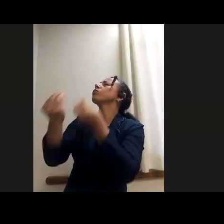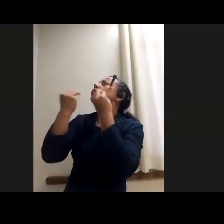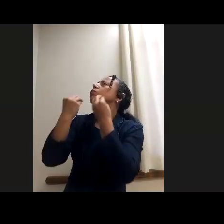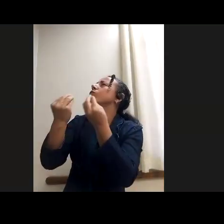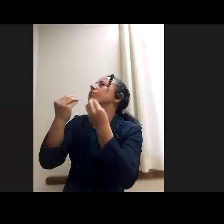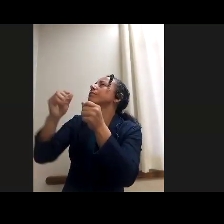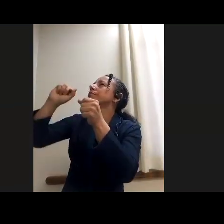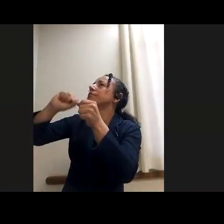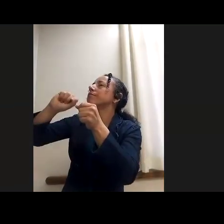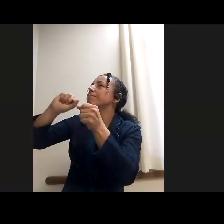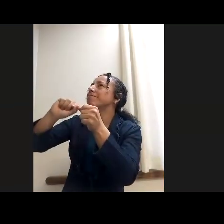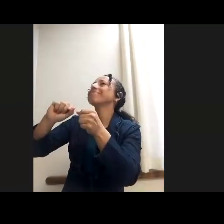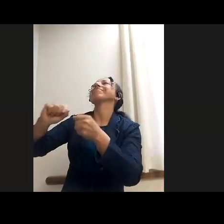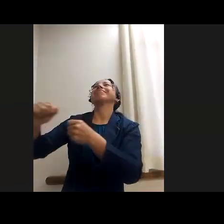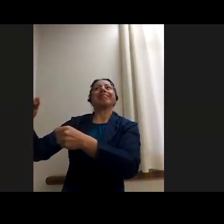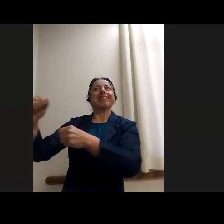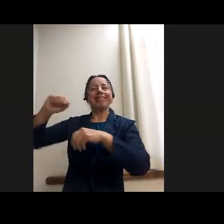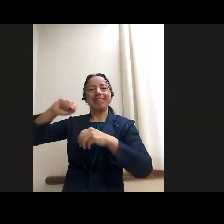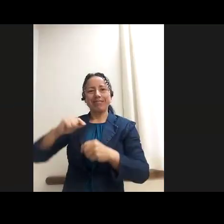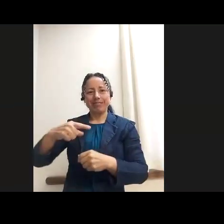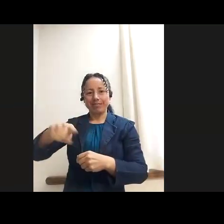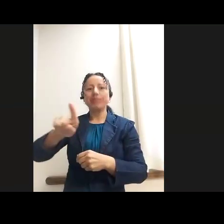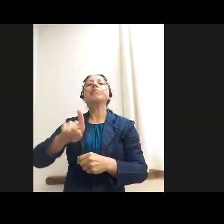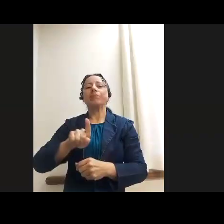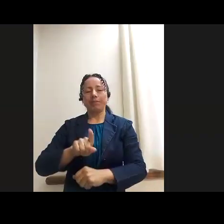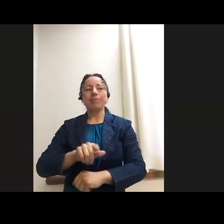mostrou-me o que fazer.